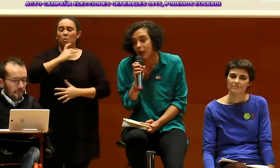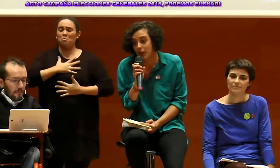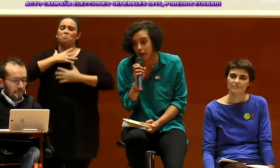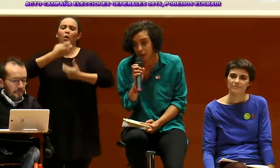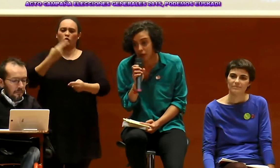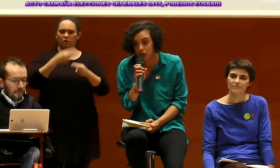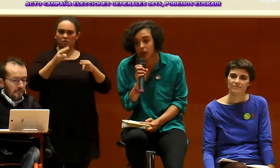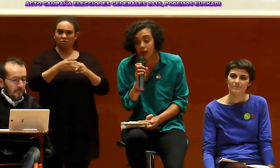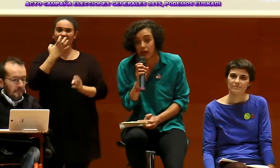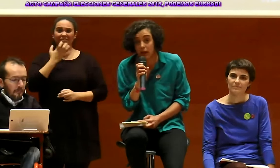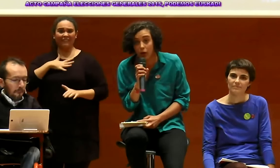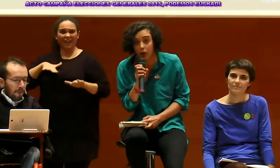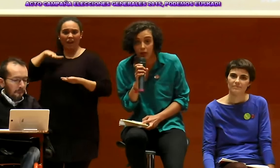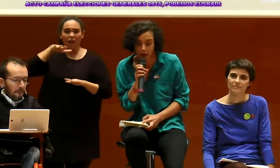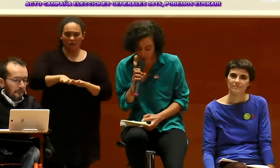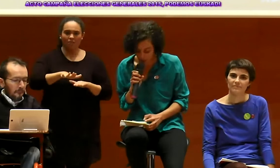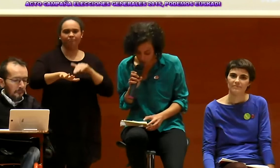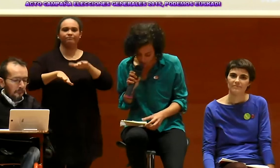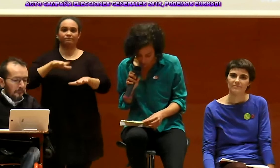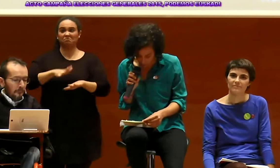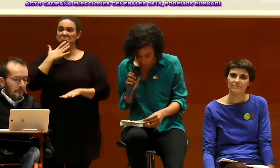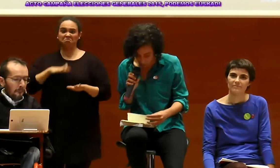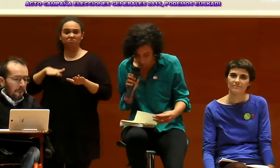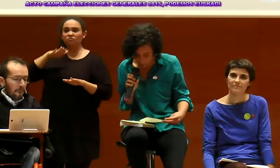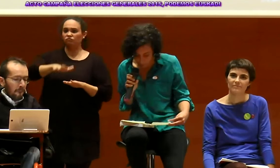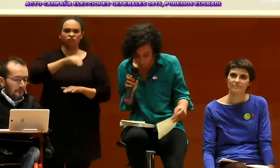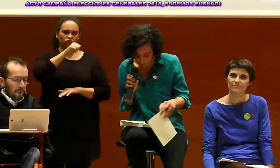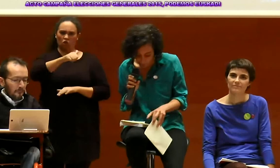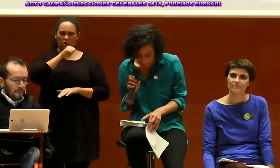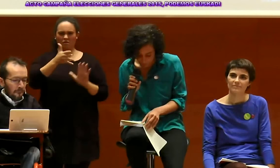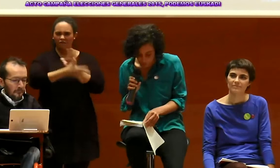quiere avanzar da pasos y que quien no avanza es porque no quiere, no porque no pueda.